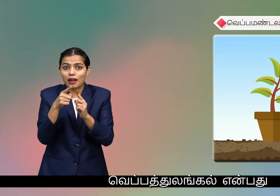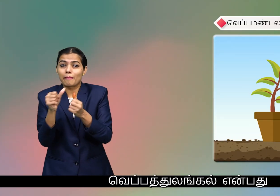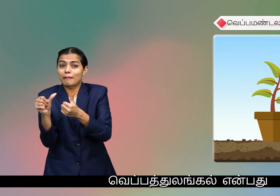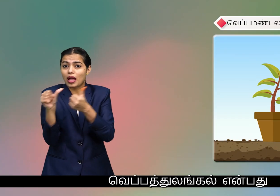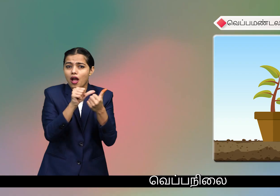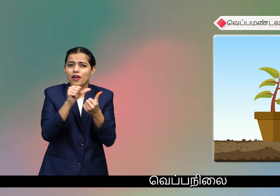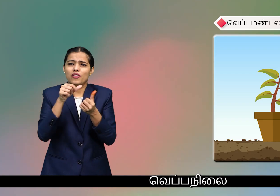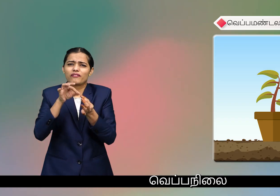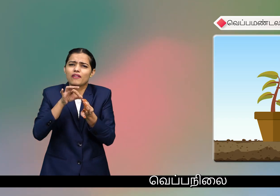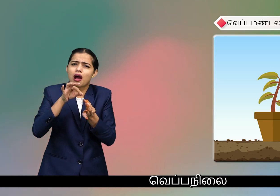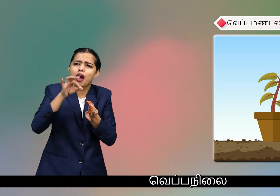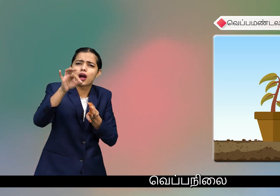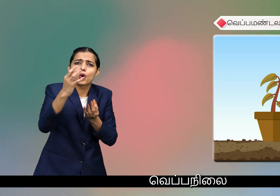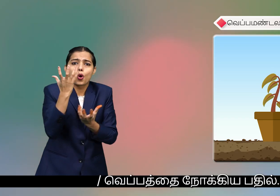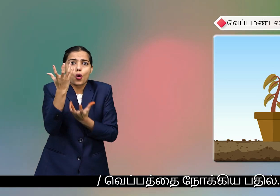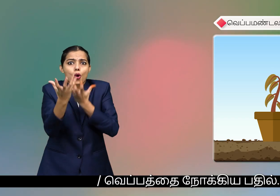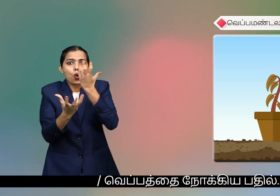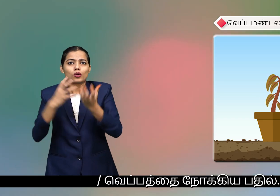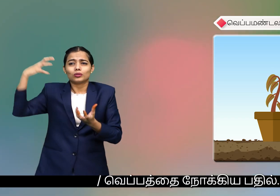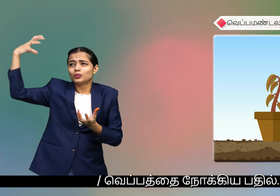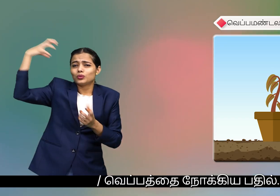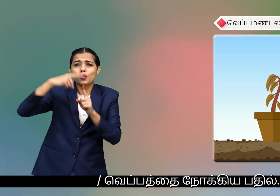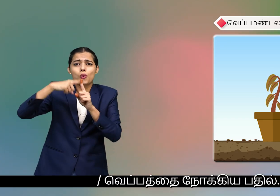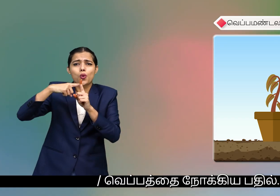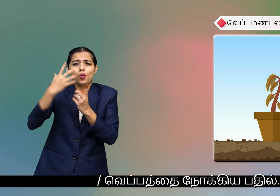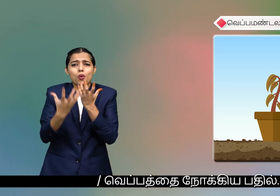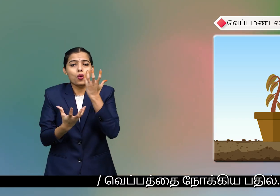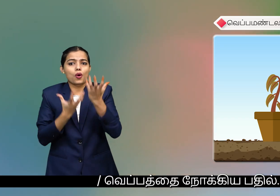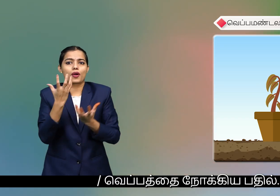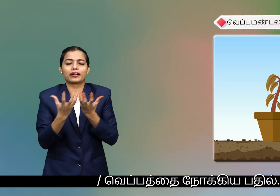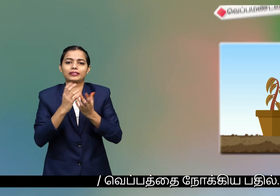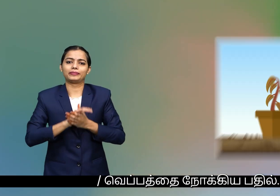வெப்பத்துலங்கல் என்பது வெப்பநிலை அல்லது வெப்பத்தை நோக்கிய பதில்.